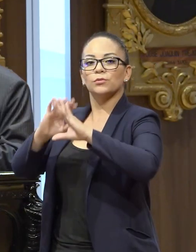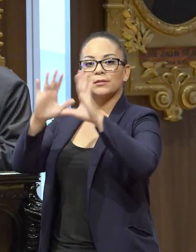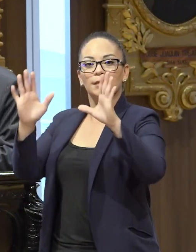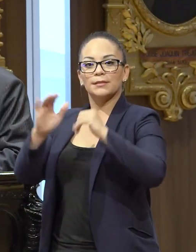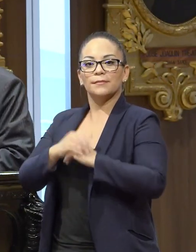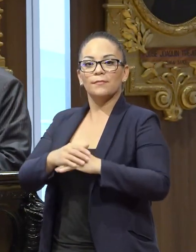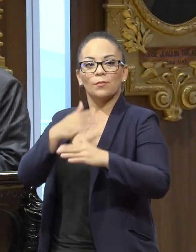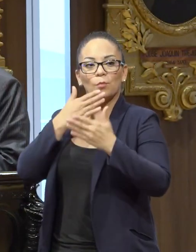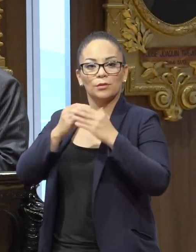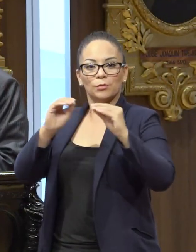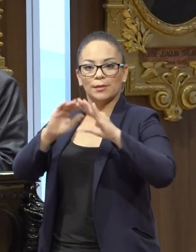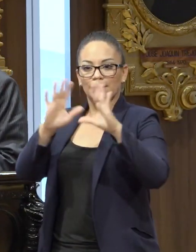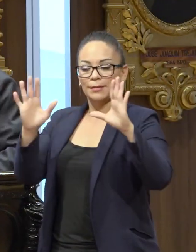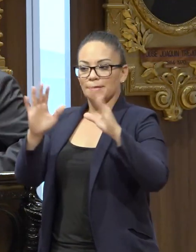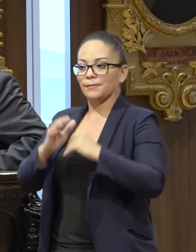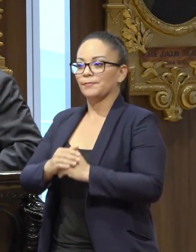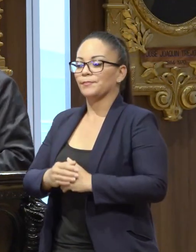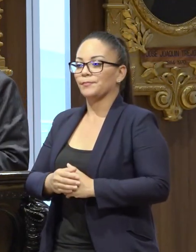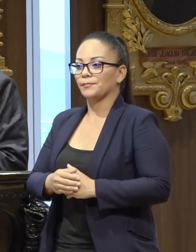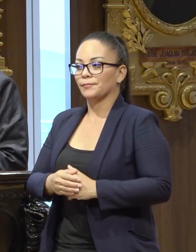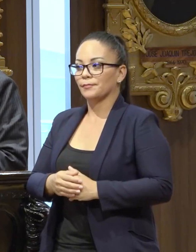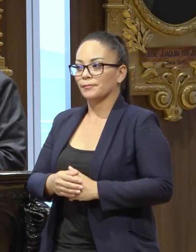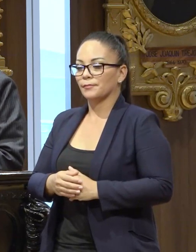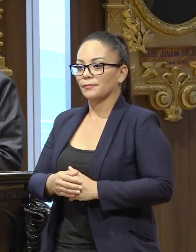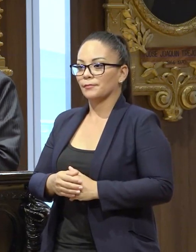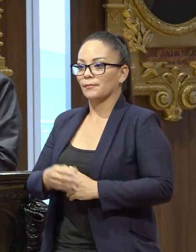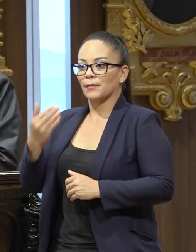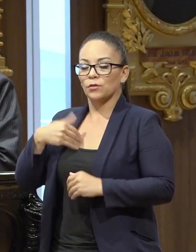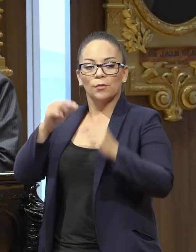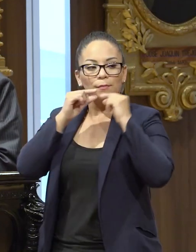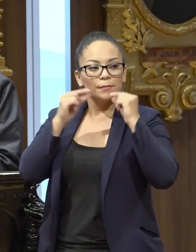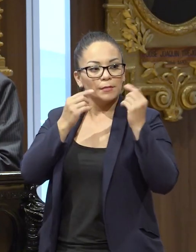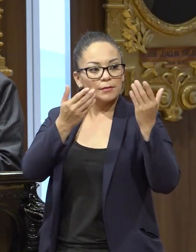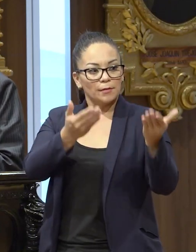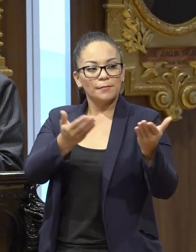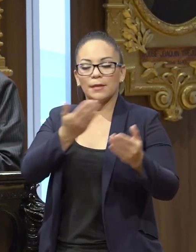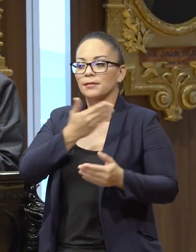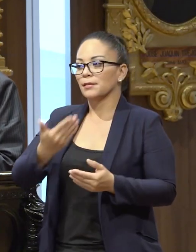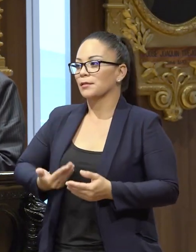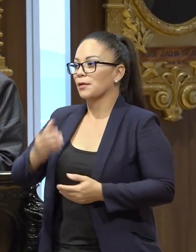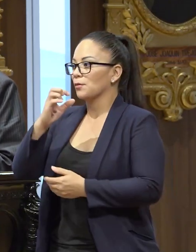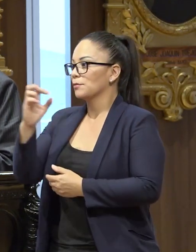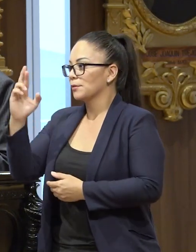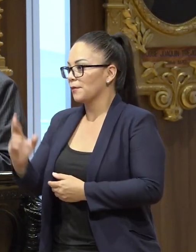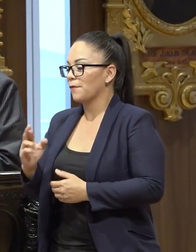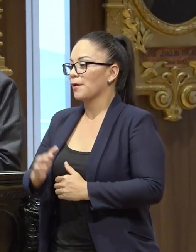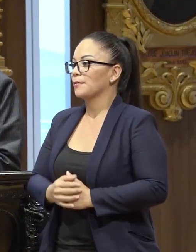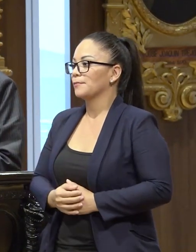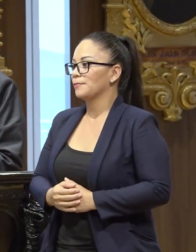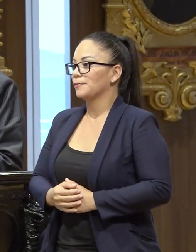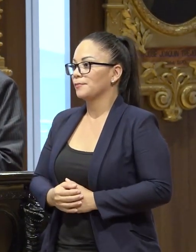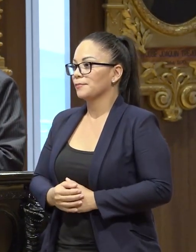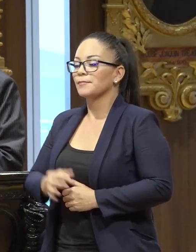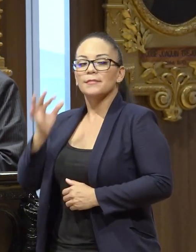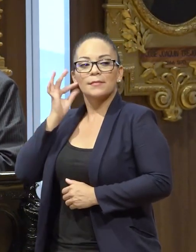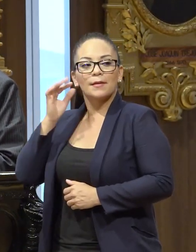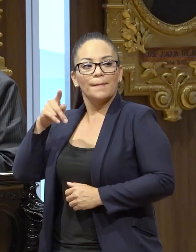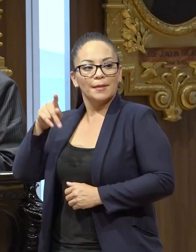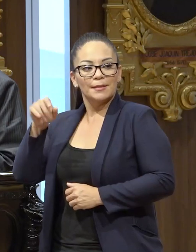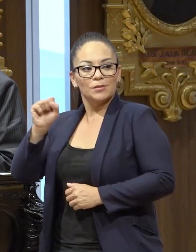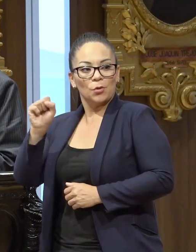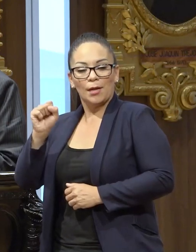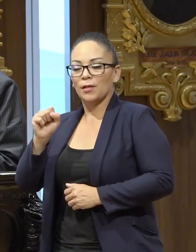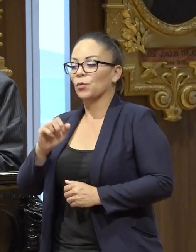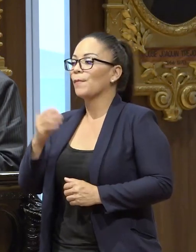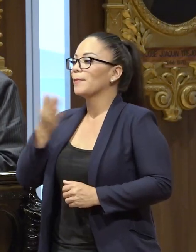Muy buenos días, señor Rodrigo Chávez Robles, presidente de la República, señora Patricia